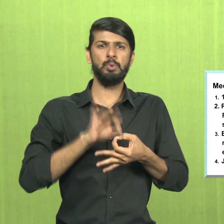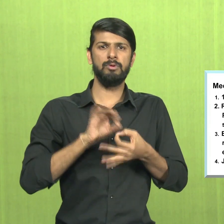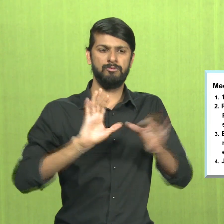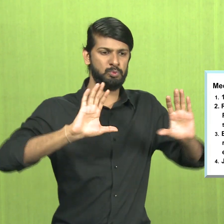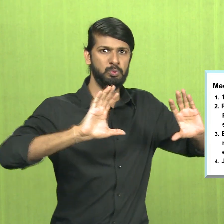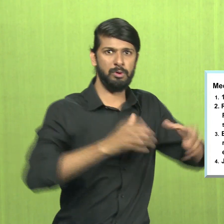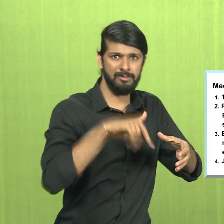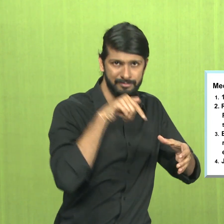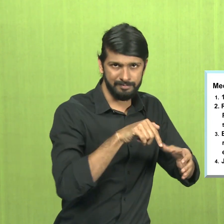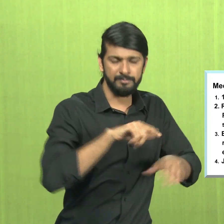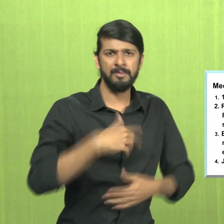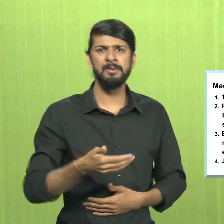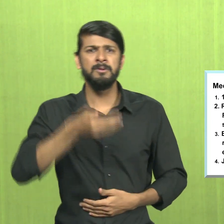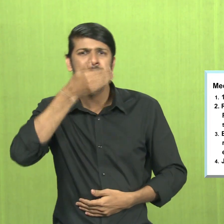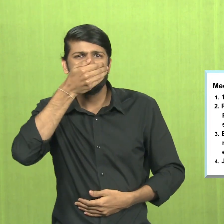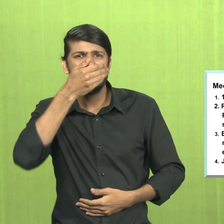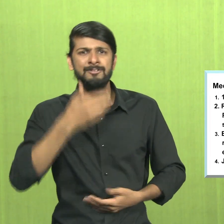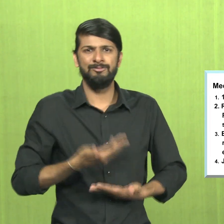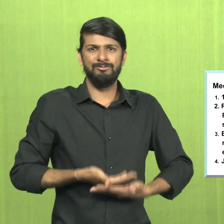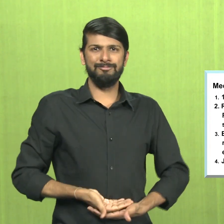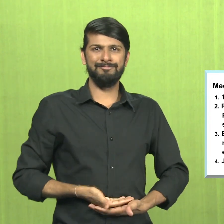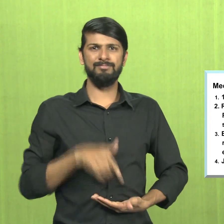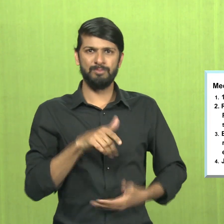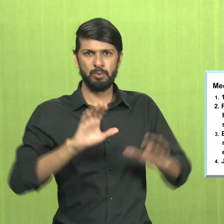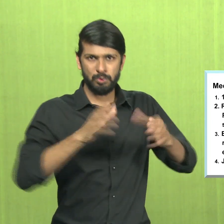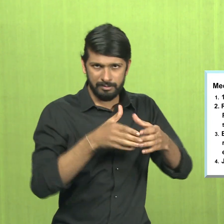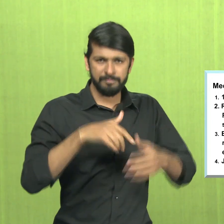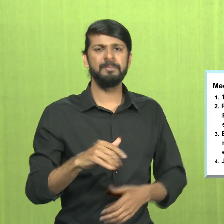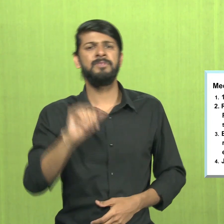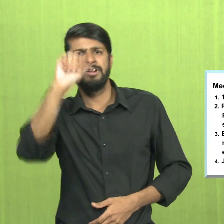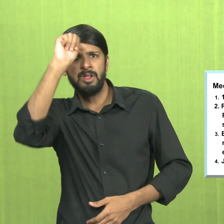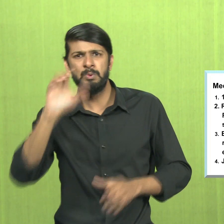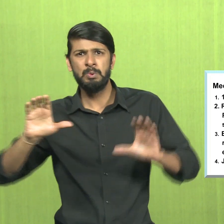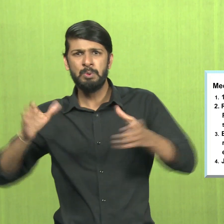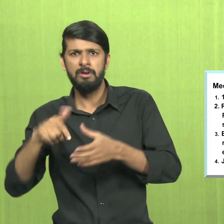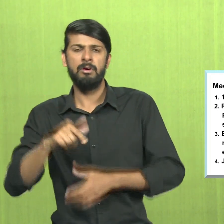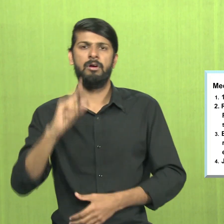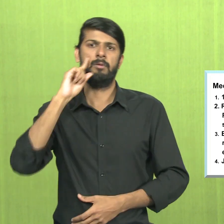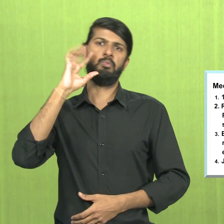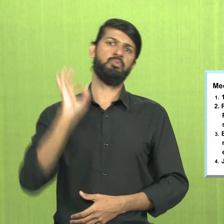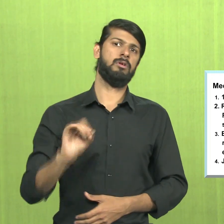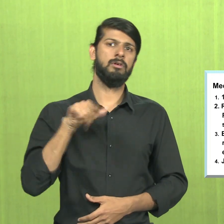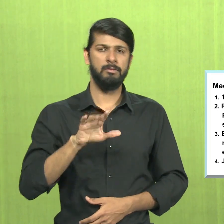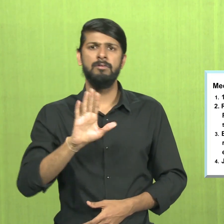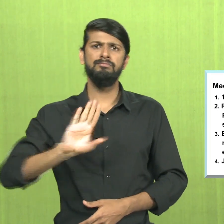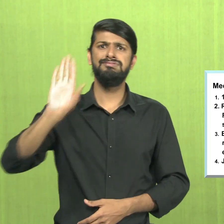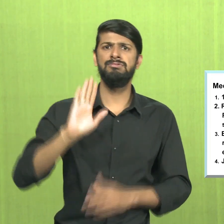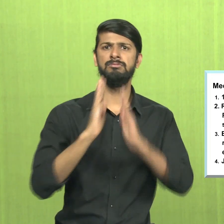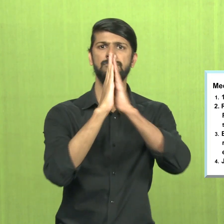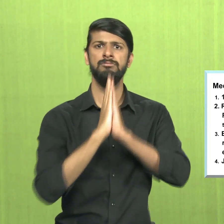कि जो लिंग टाइम बुद्धिस्म जैनिज्म एंड हिंदुइज्म विक्रम द